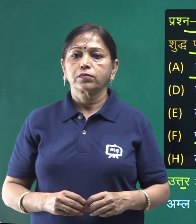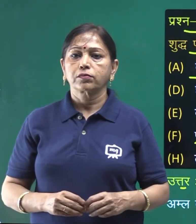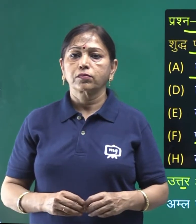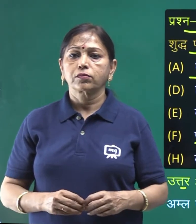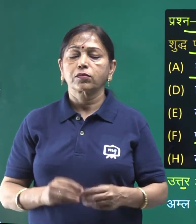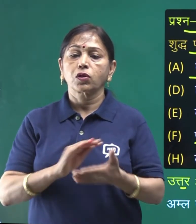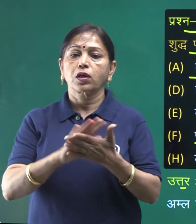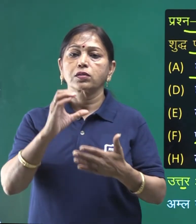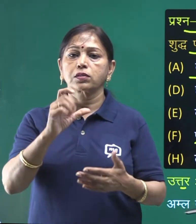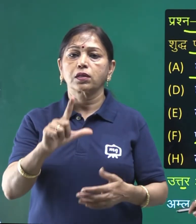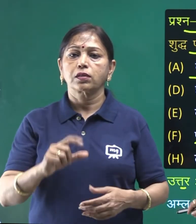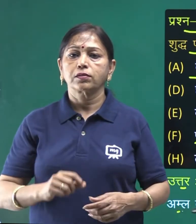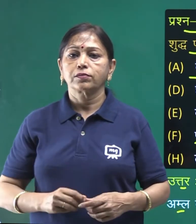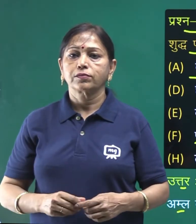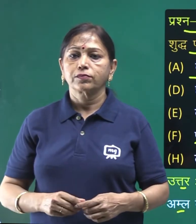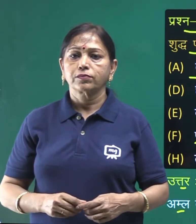हाइड्रोक्लोरिक अम्ल,